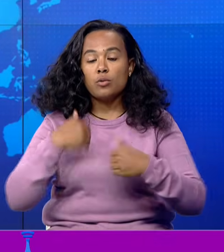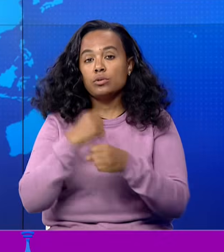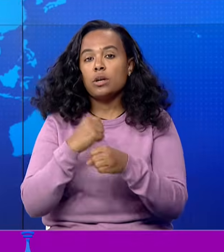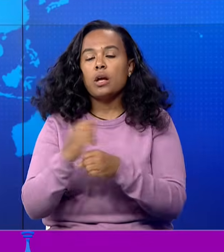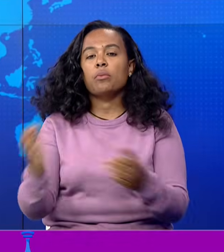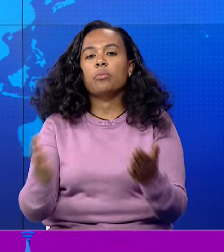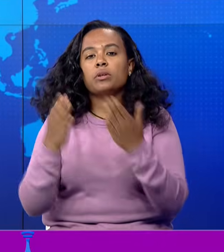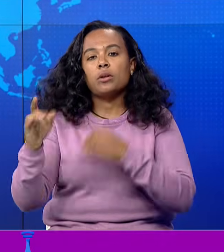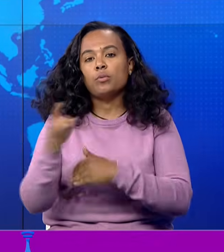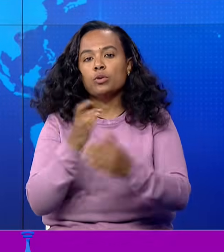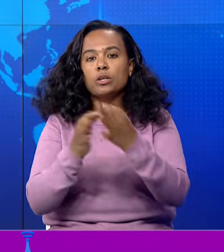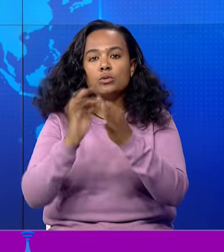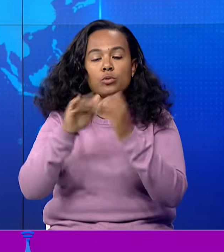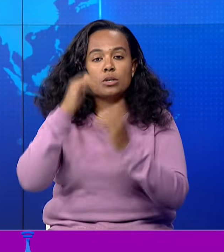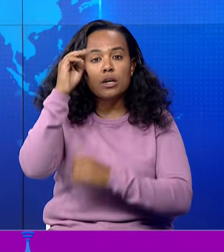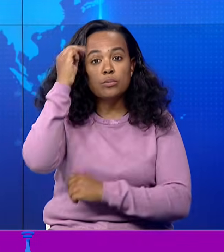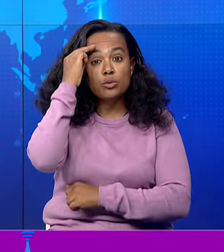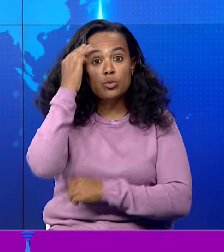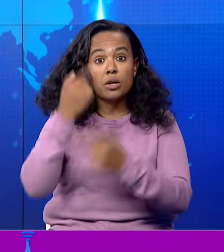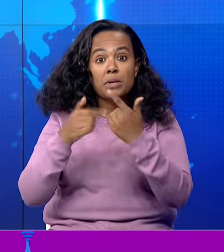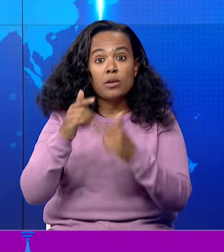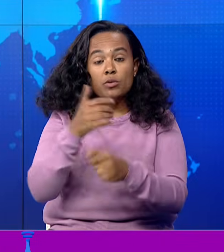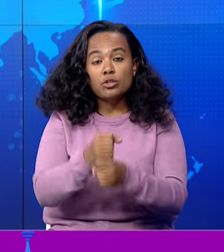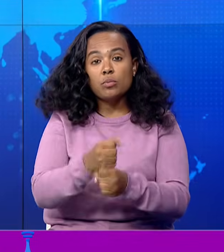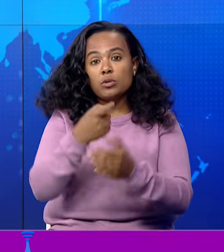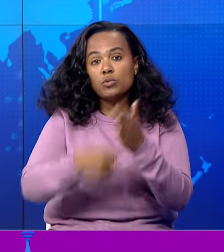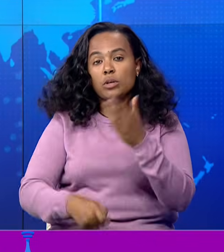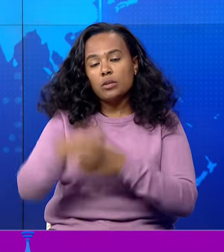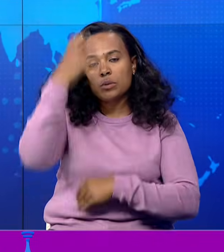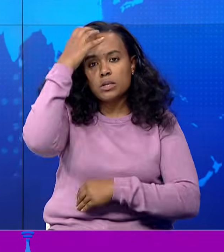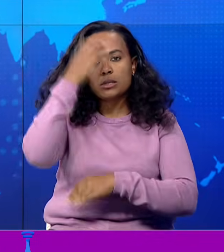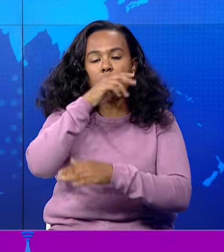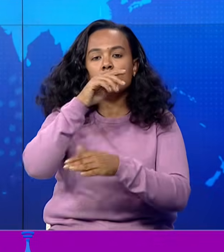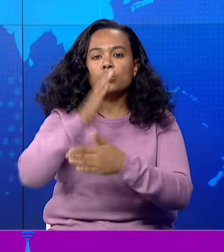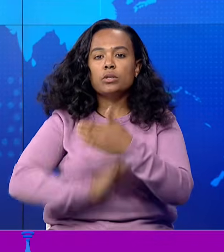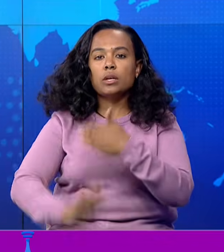የሚበረታታ መሆኑን የገለጹት ጠቅላይ ሚኒስትሩ የመጣው ተጨባጭ ውጤት መንግስት ትውልድ